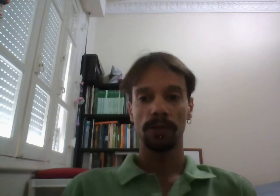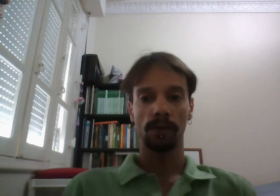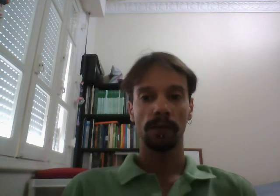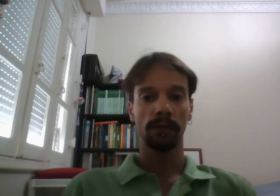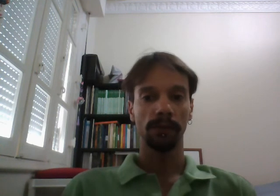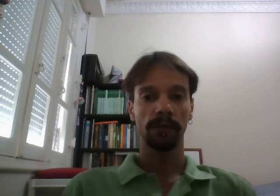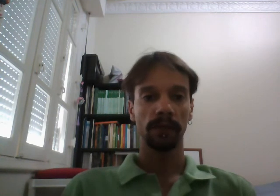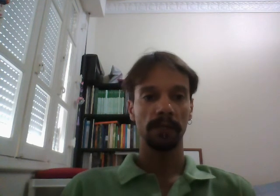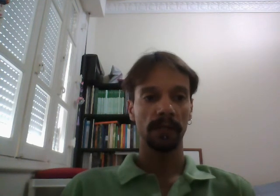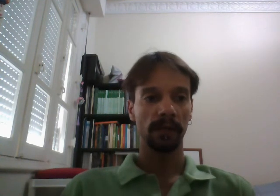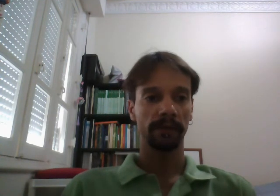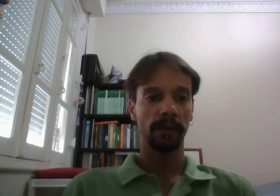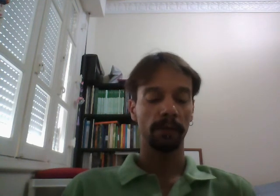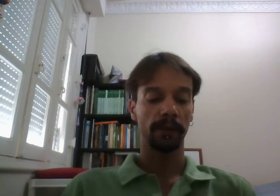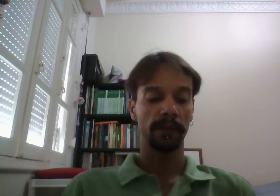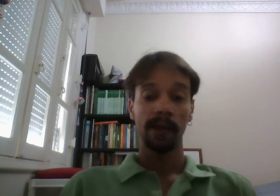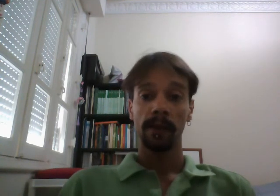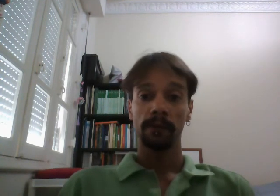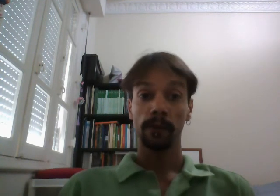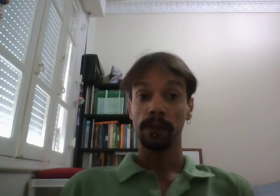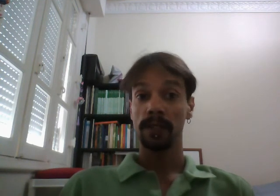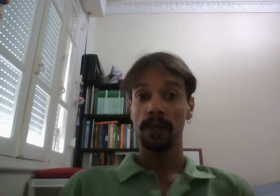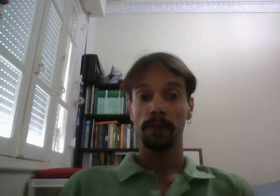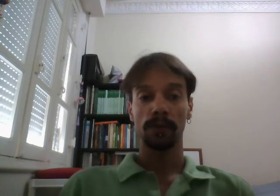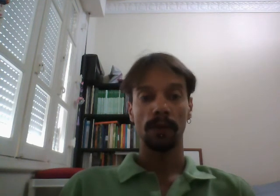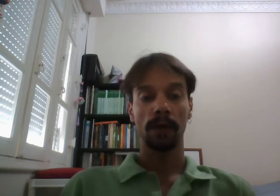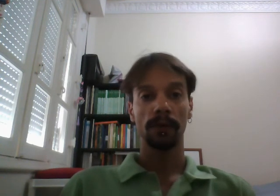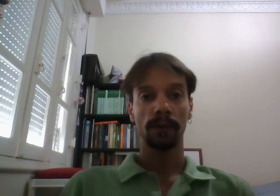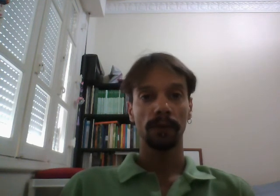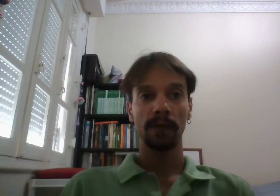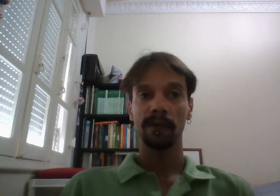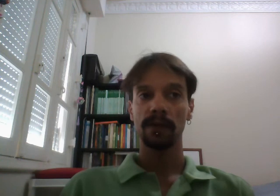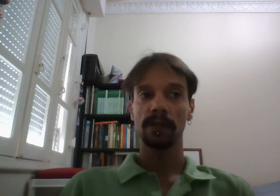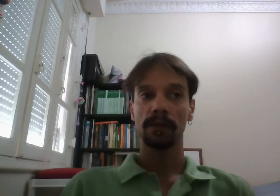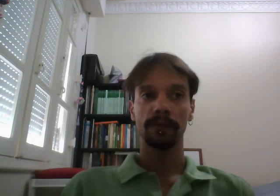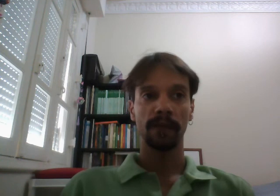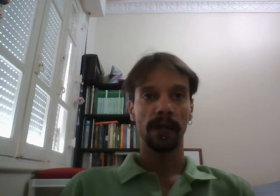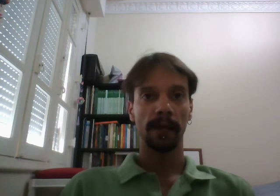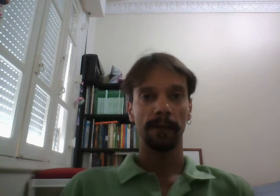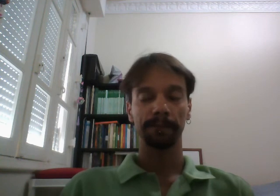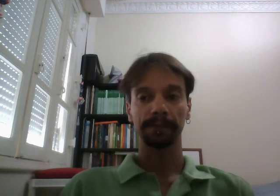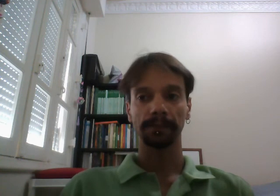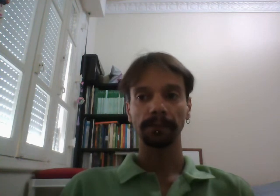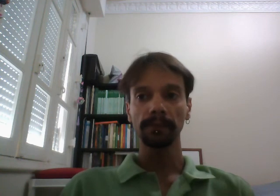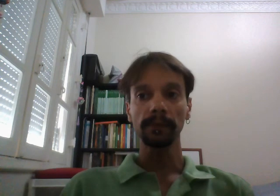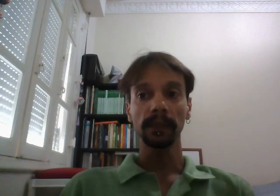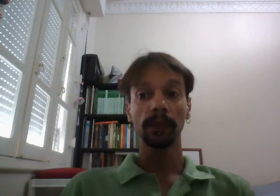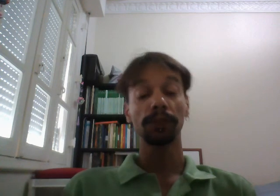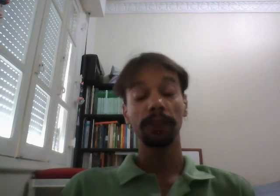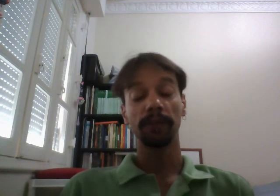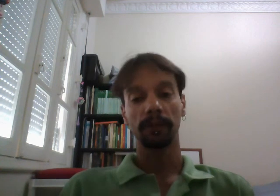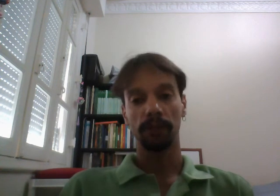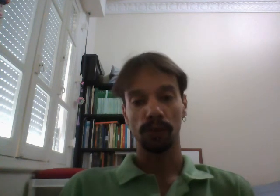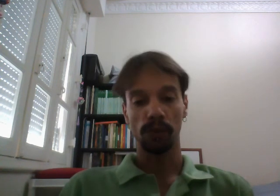surgir alguma dúvida, me escrevam depois. Volto a dizer, pessoal, eu não tenho condição de ficar... Não tive,